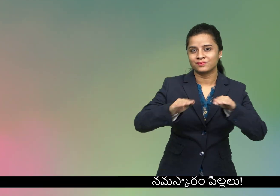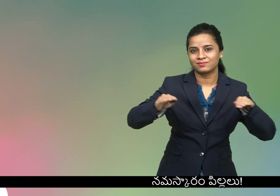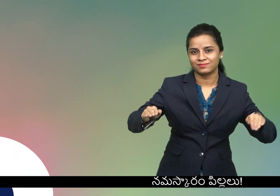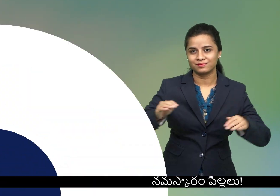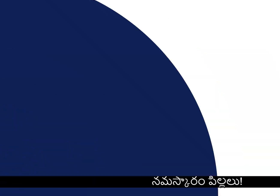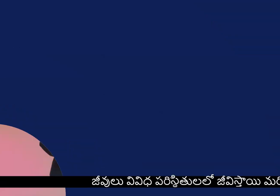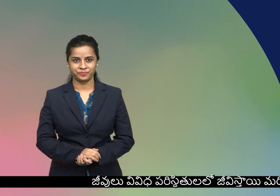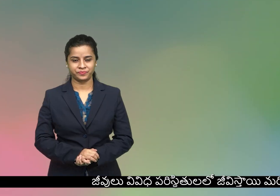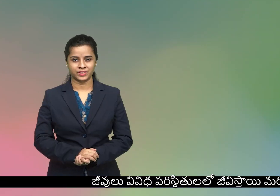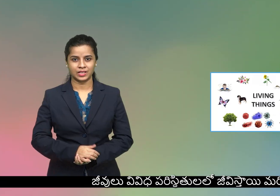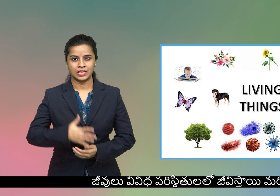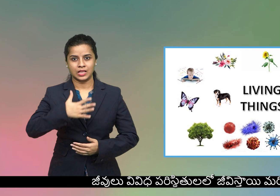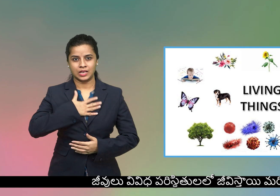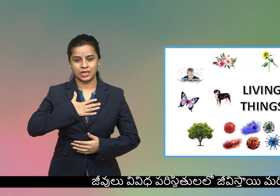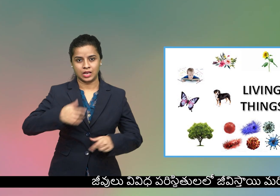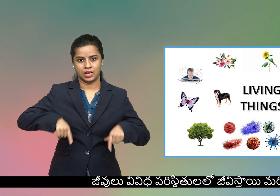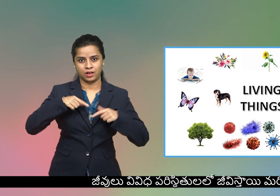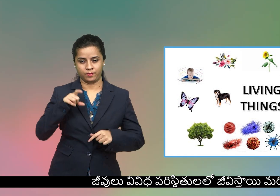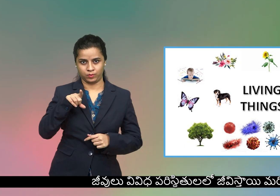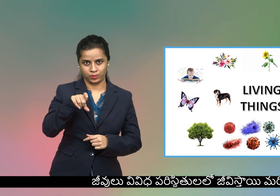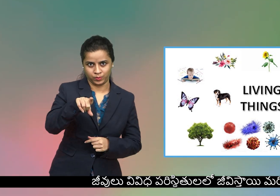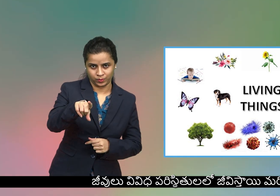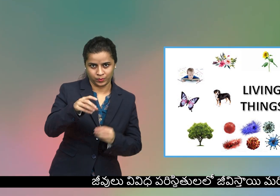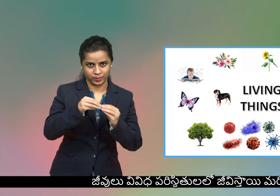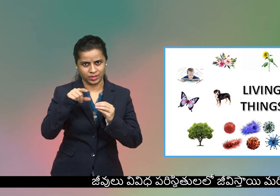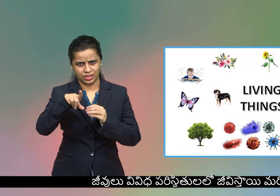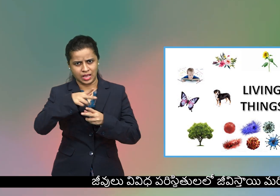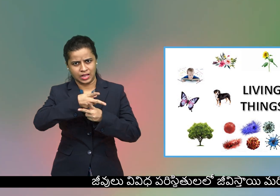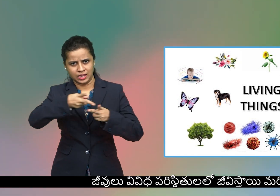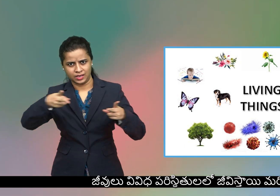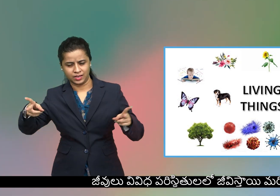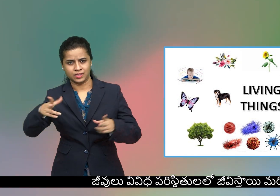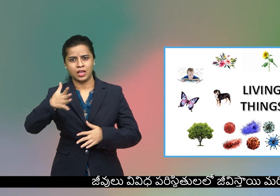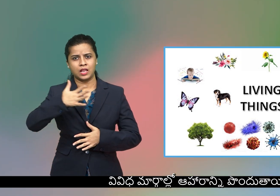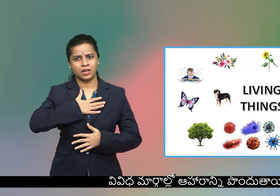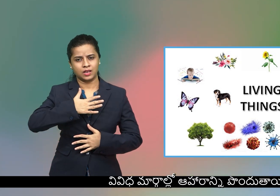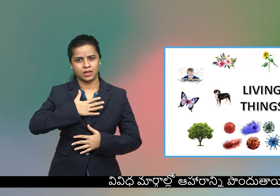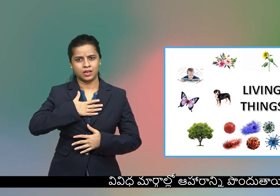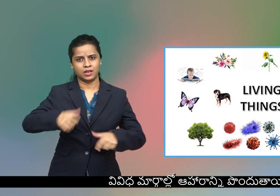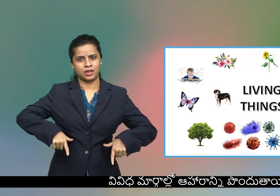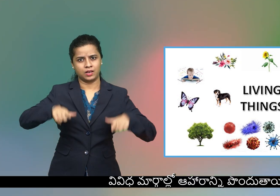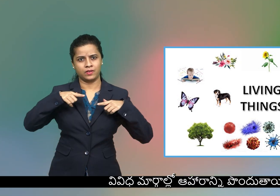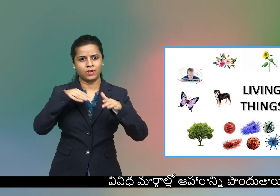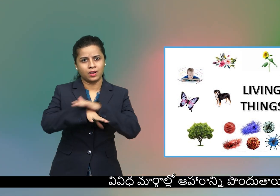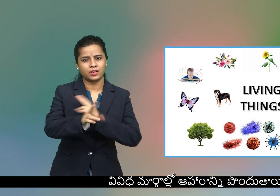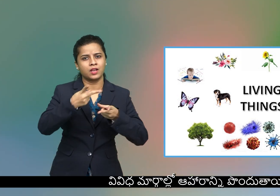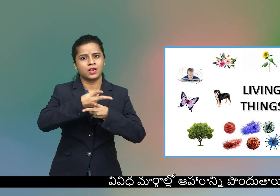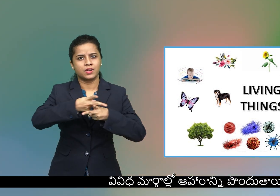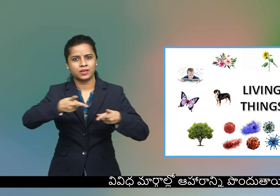పిల్లలు, జీవులు వివిధ పరిస్థితులలో జీవిస్తాయి మరియు వివిధ మార్గాల్లో ఆహారాన్ని